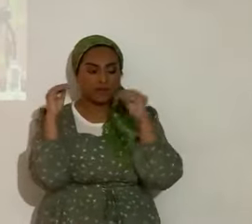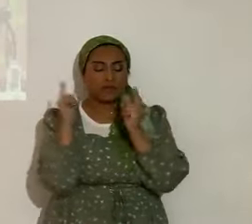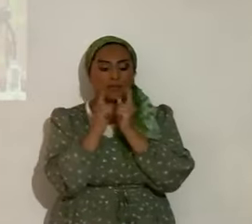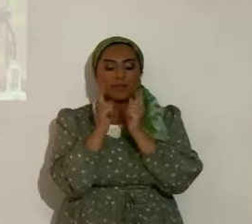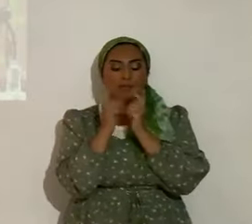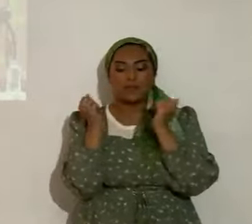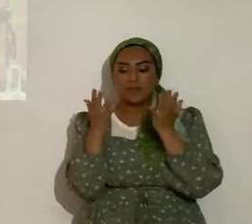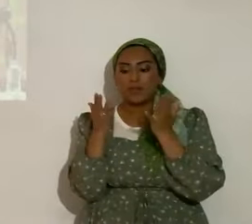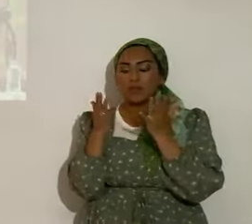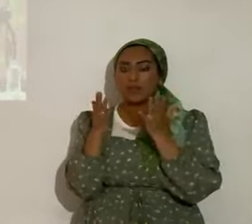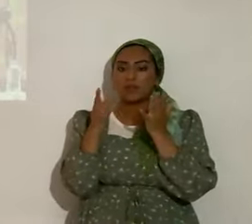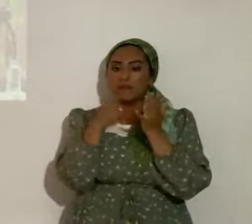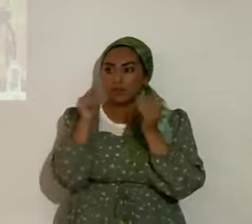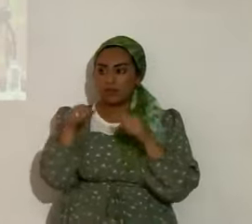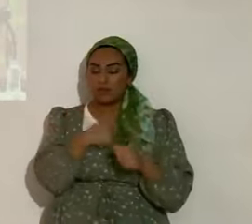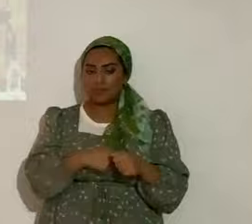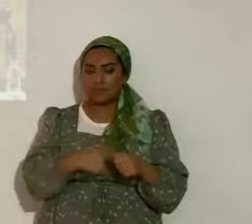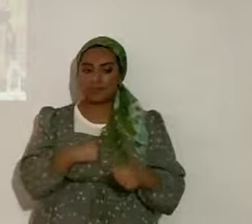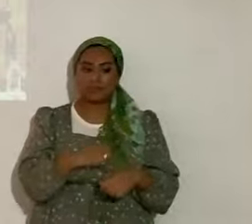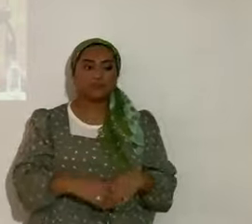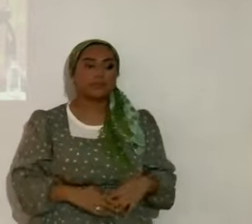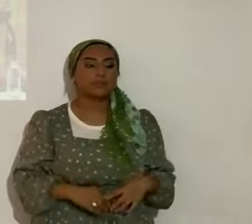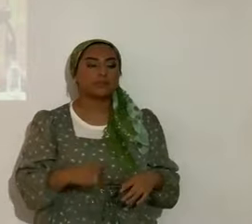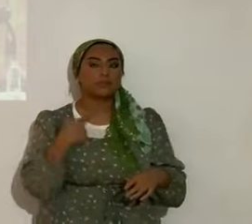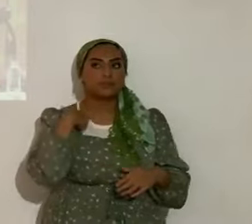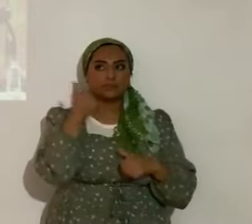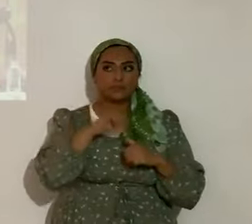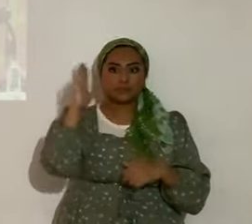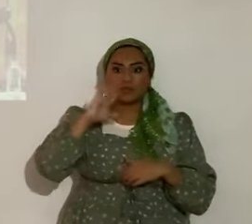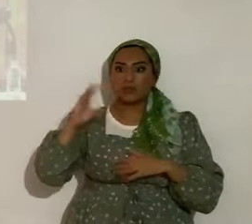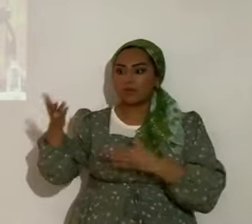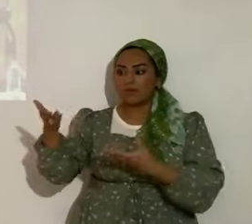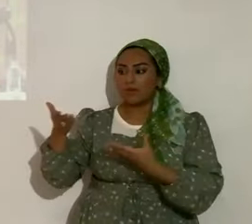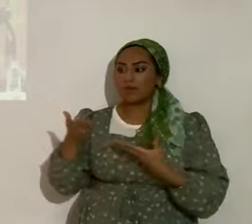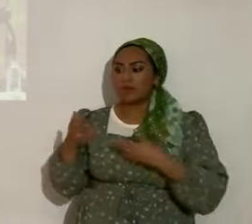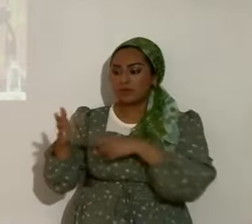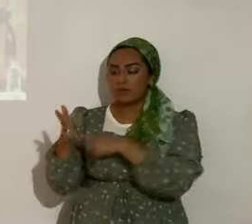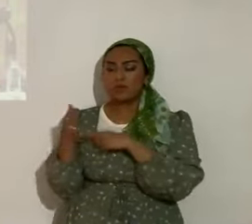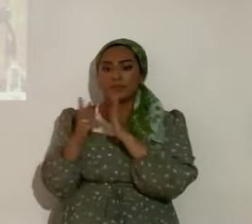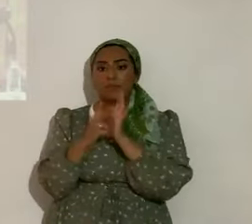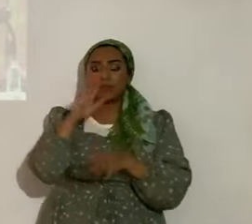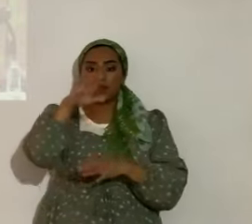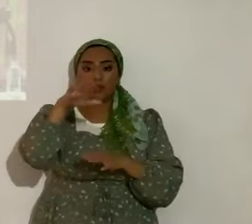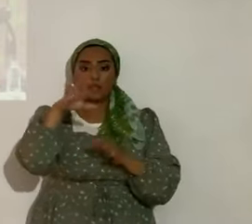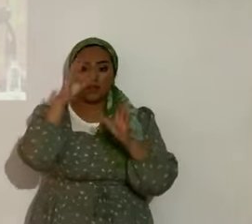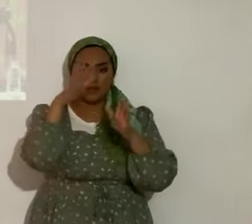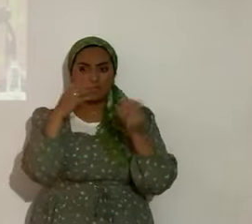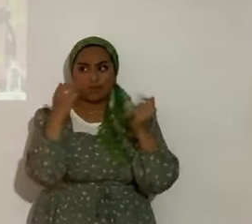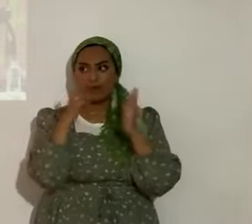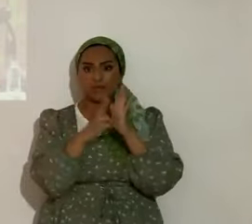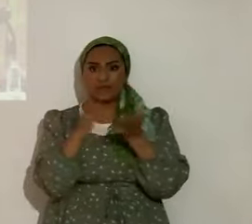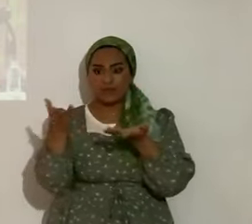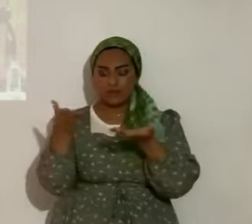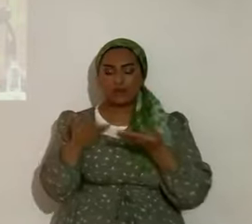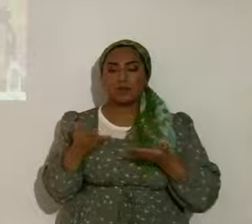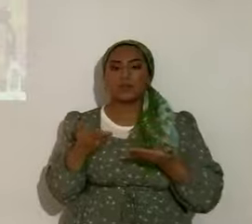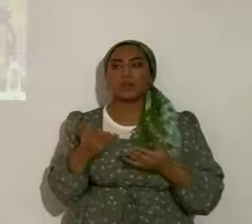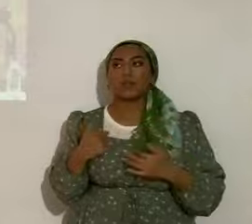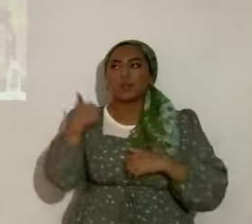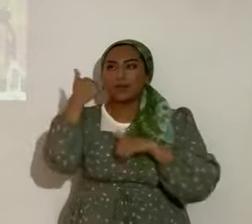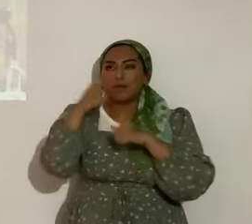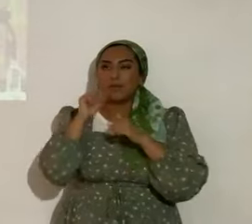ellos, para que hagan arrepentimiento. En alguna ocasión hasta me trajeron un video, Roe, doctor, muchos videos me trajeron, pero entre ellos